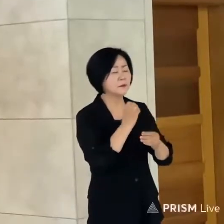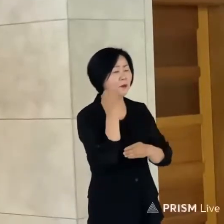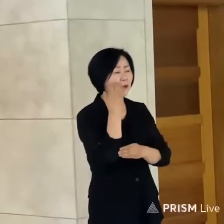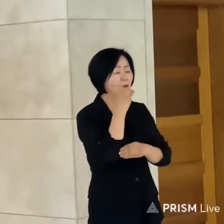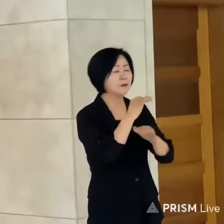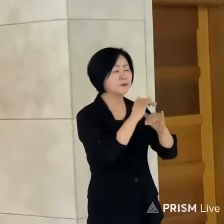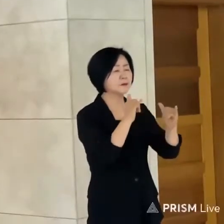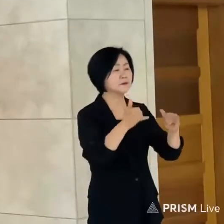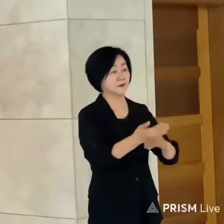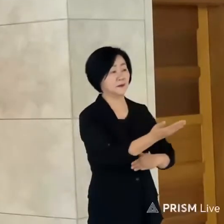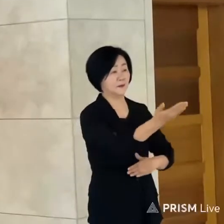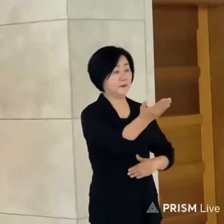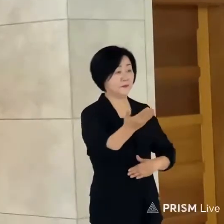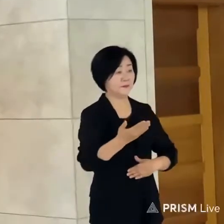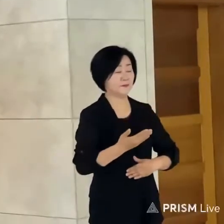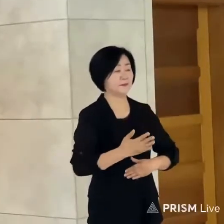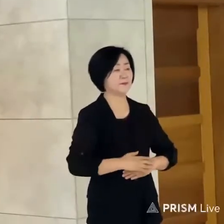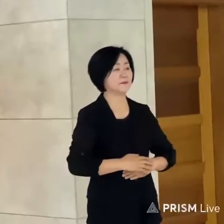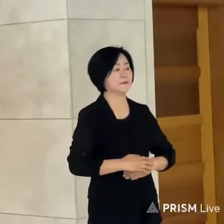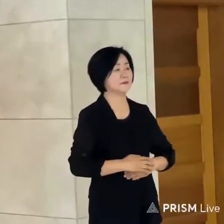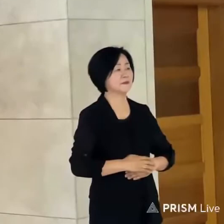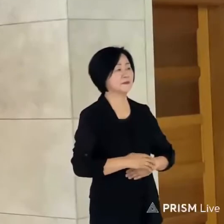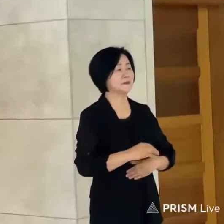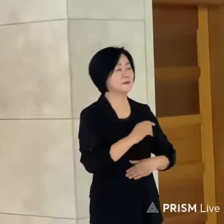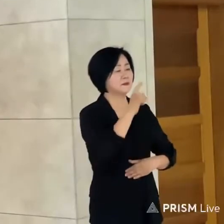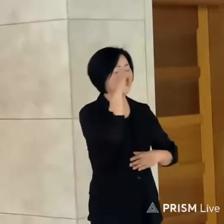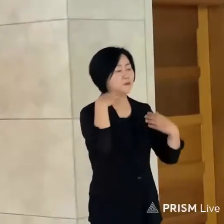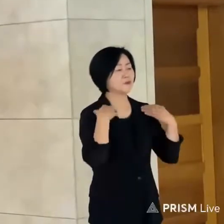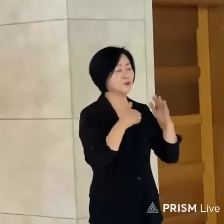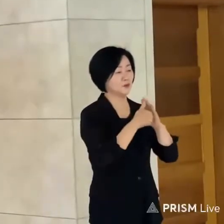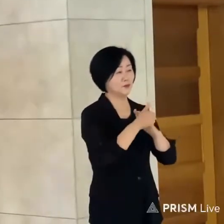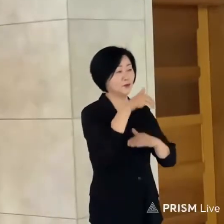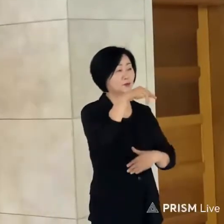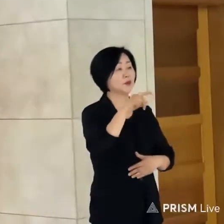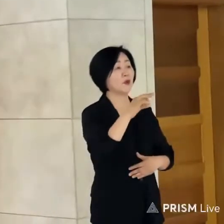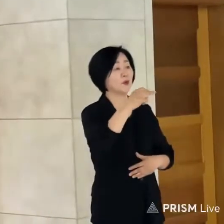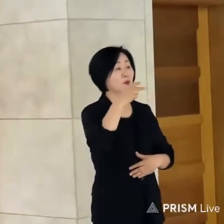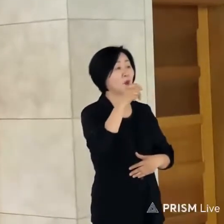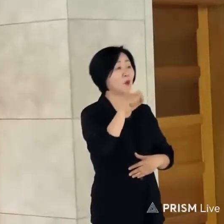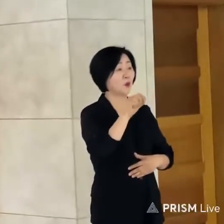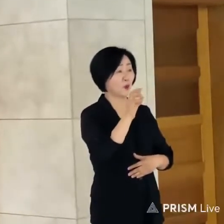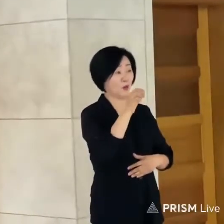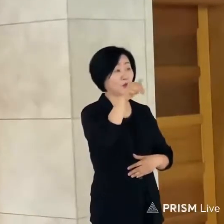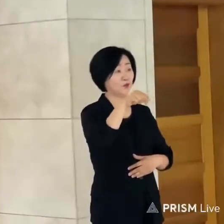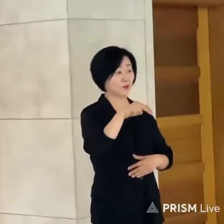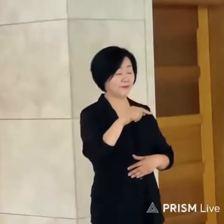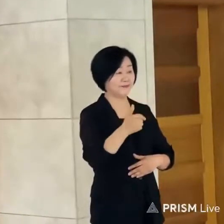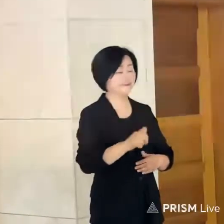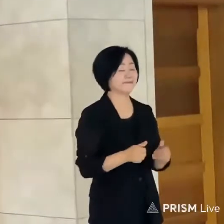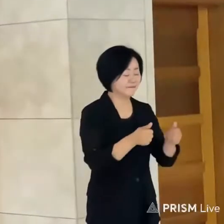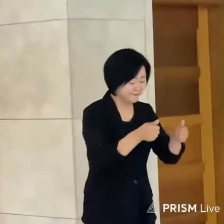참된 언론인 여러분, 양평군수 정동균입니다.